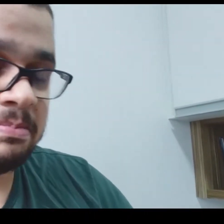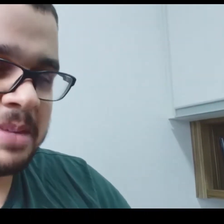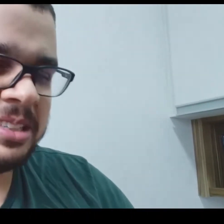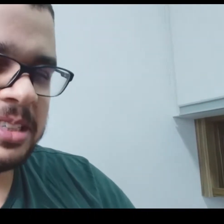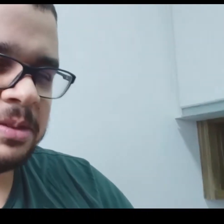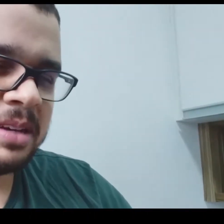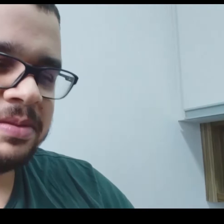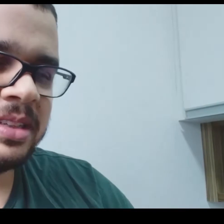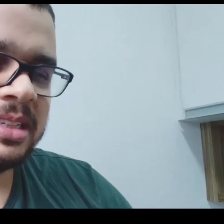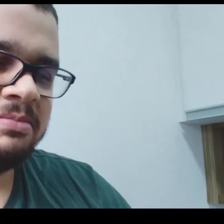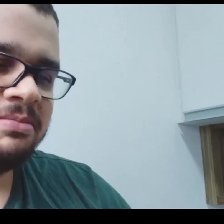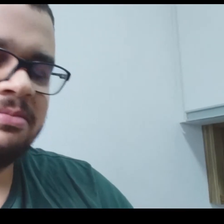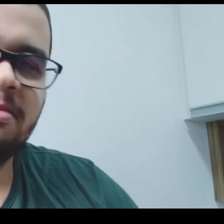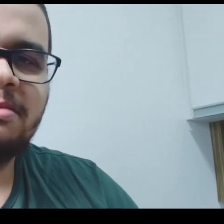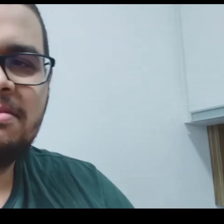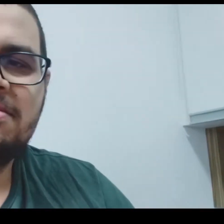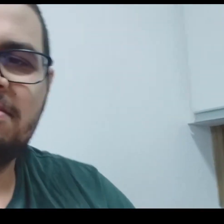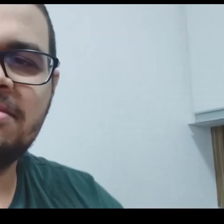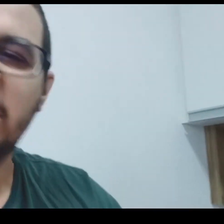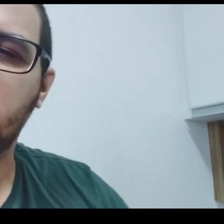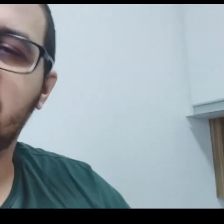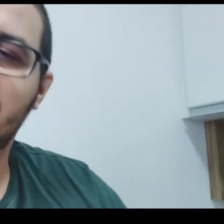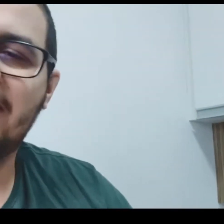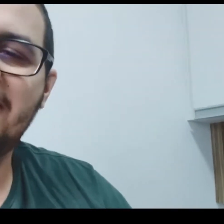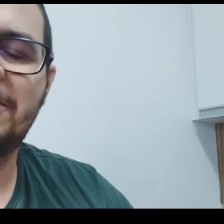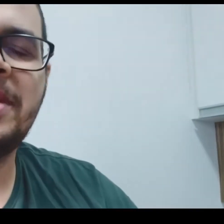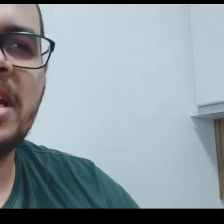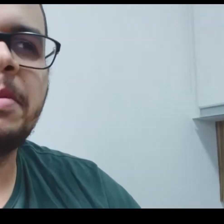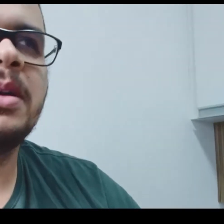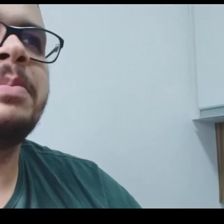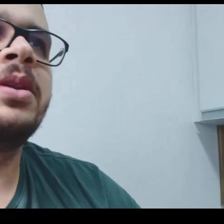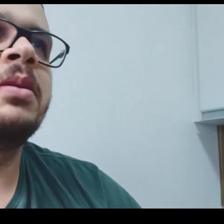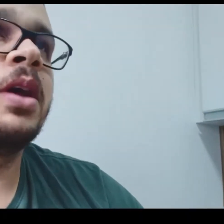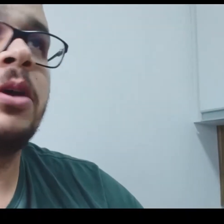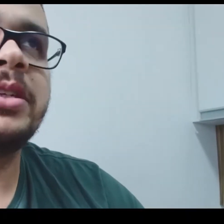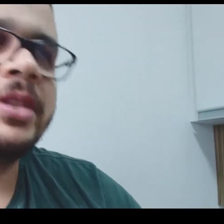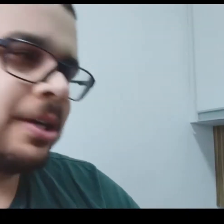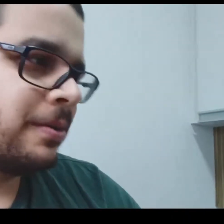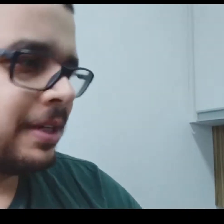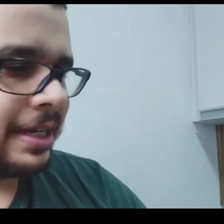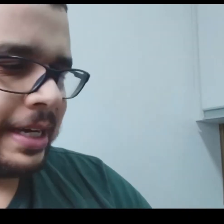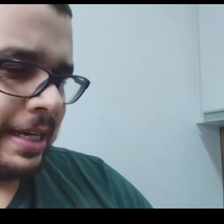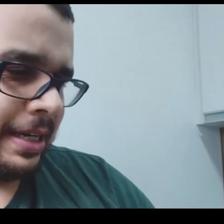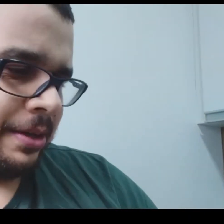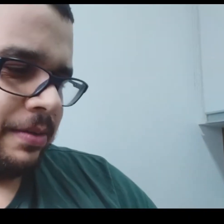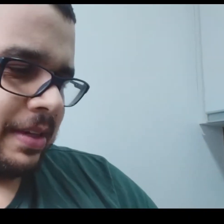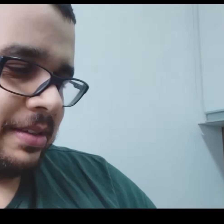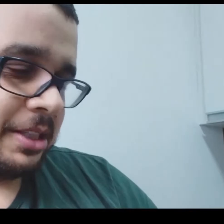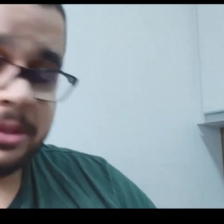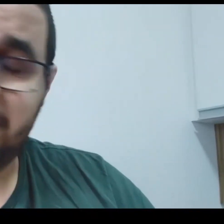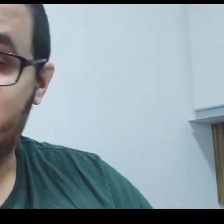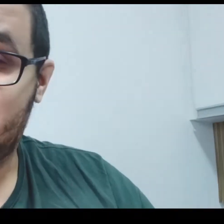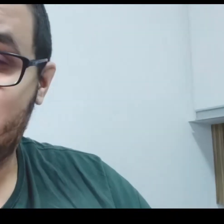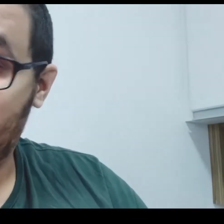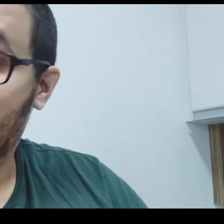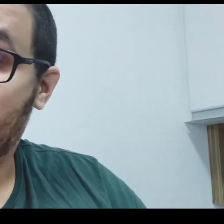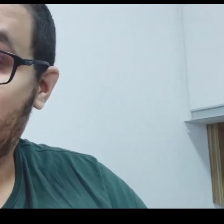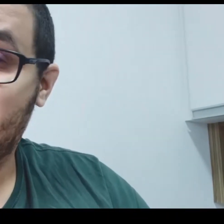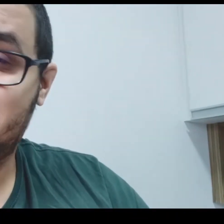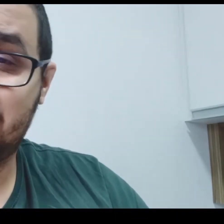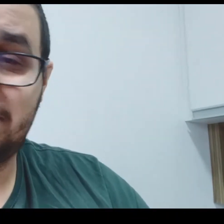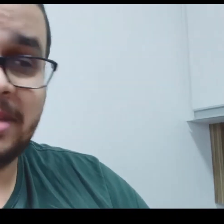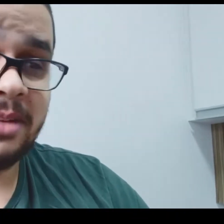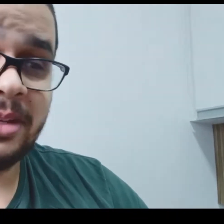sempre mantive uma vida indo, né? Eu ia para o local de reunião, eu fazia as minhas coisas na